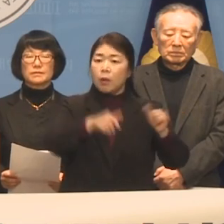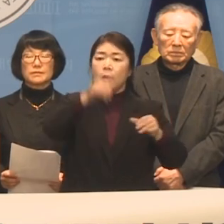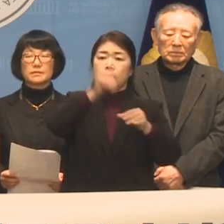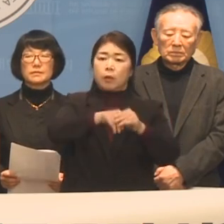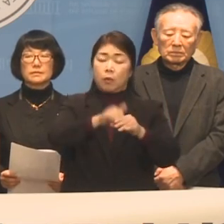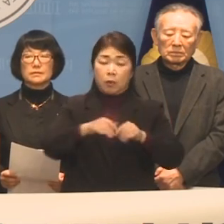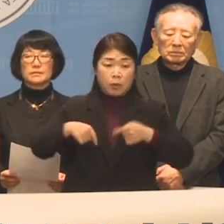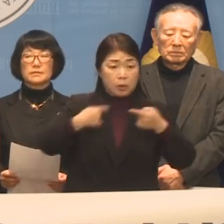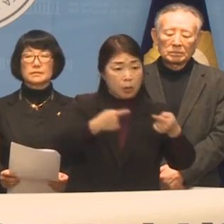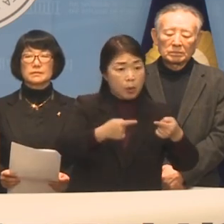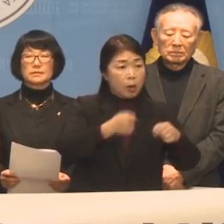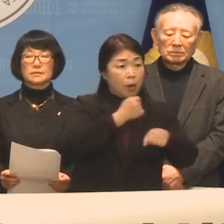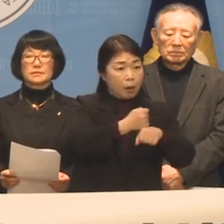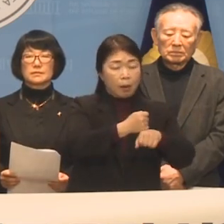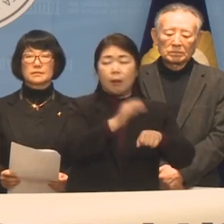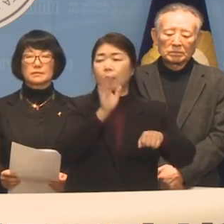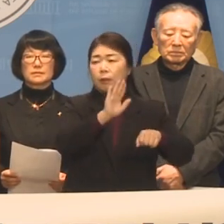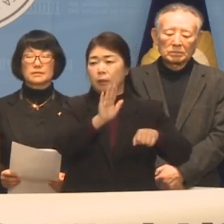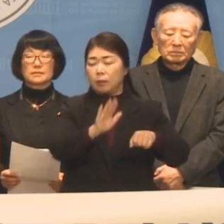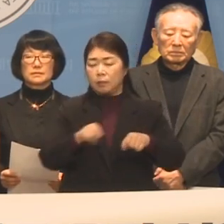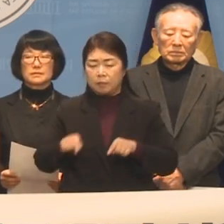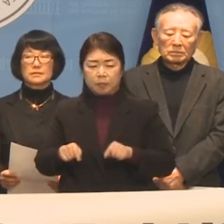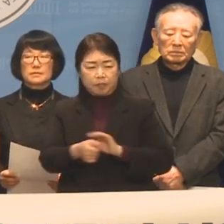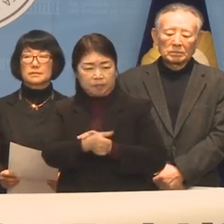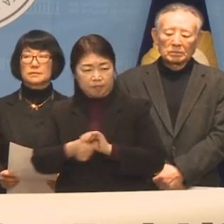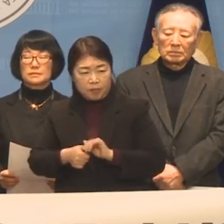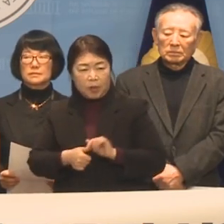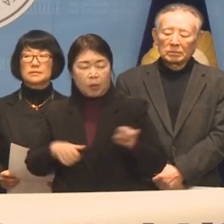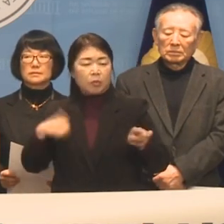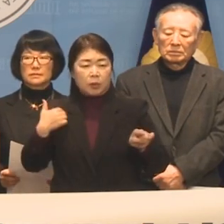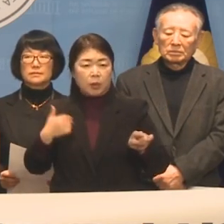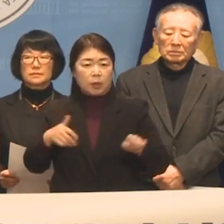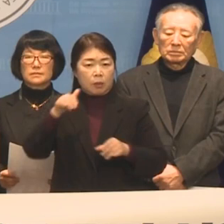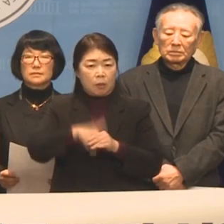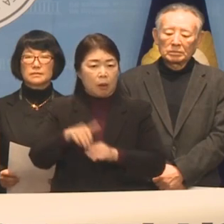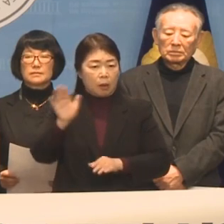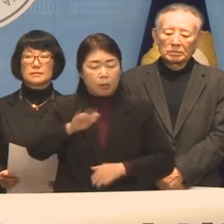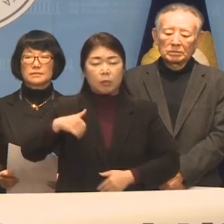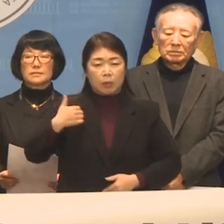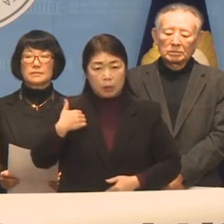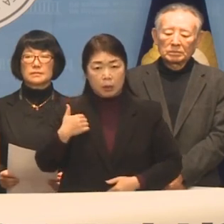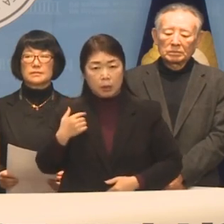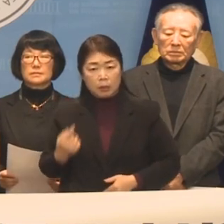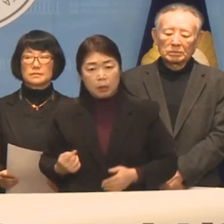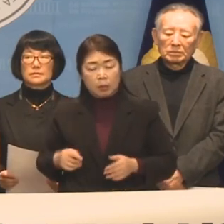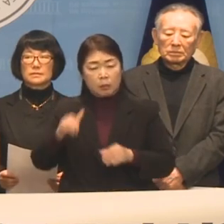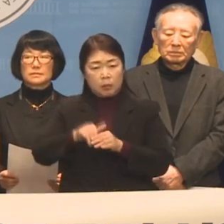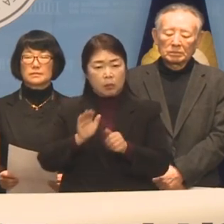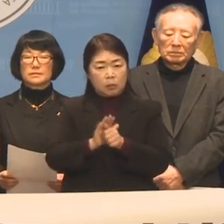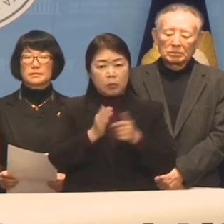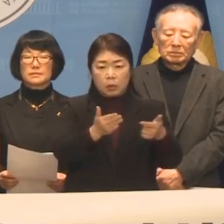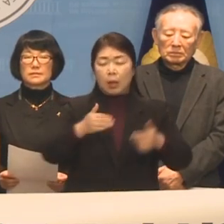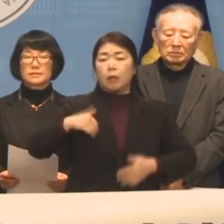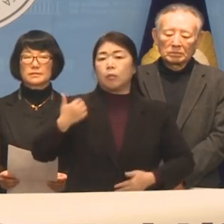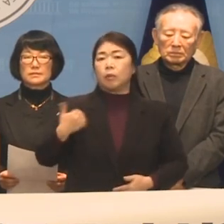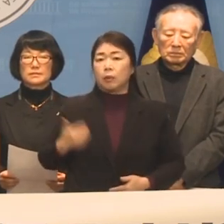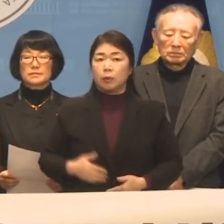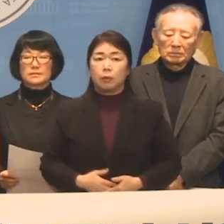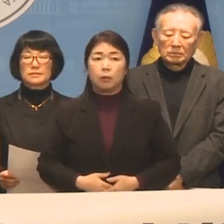선거에 참여하고 사회를 함께 만들어 나가는데 동참하지는 않을 것이라고 생각합니다.